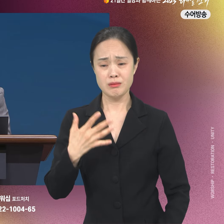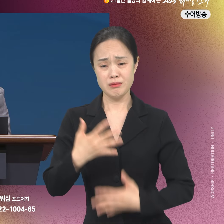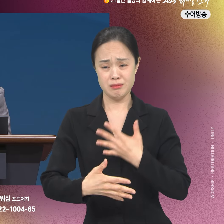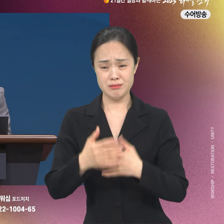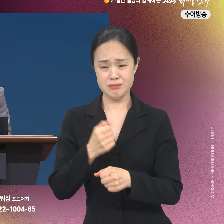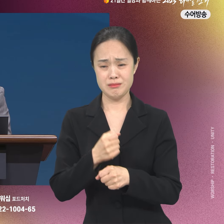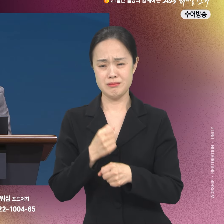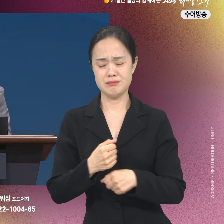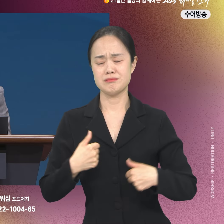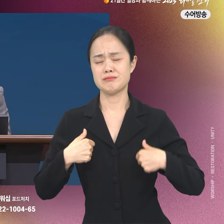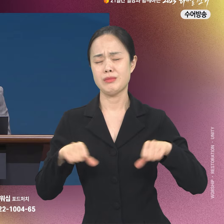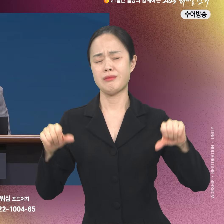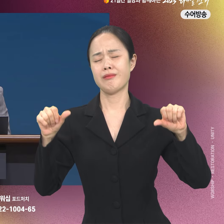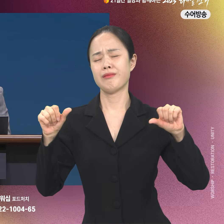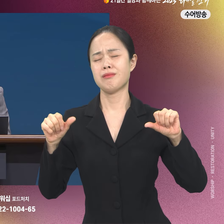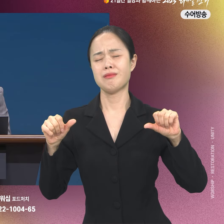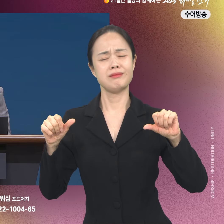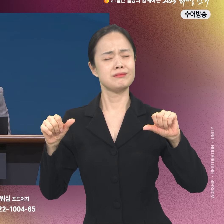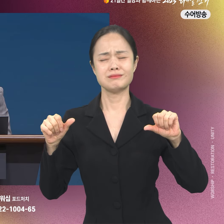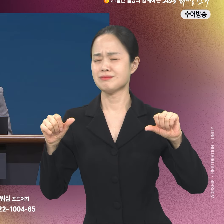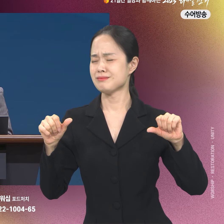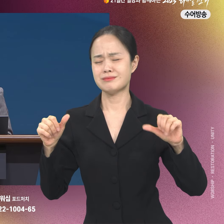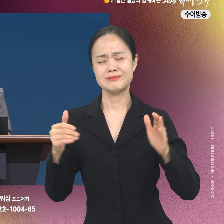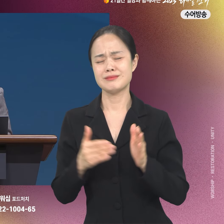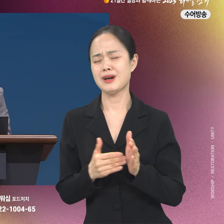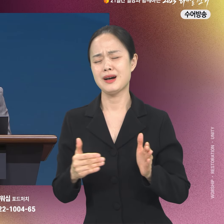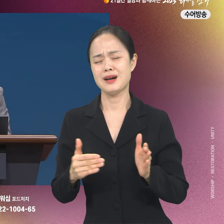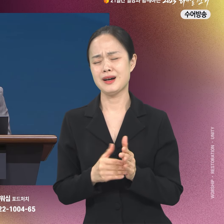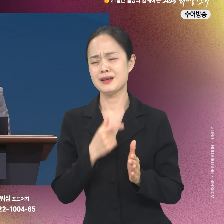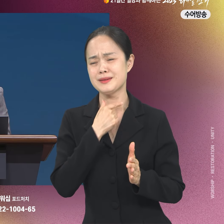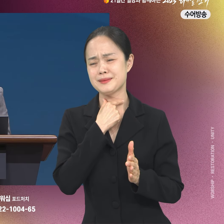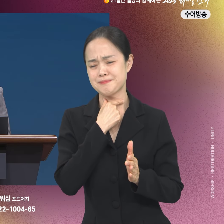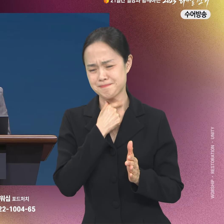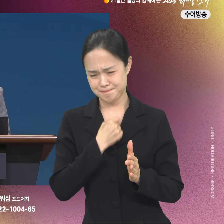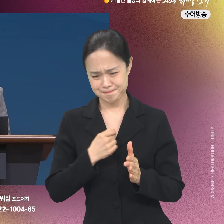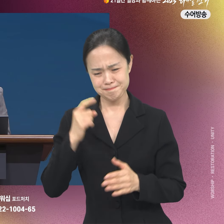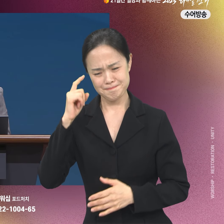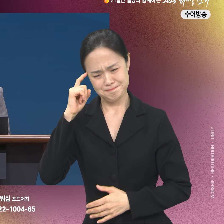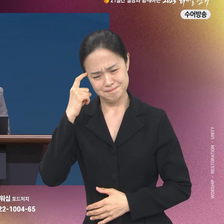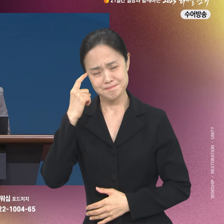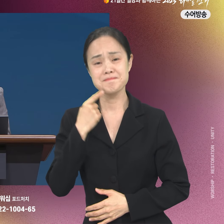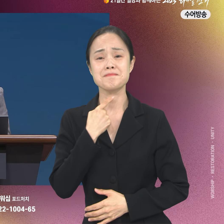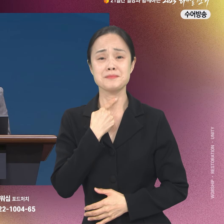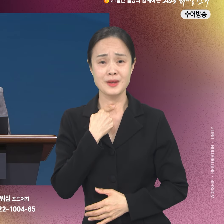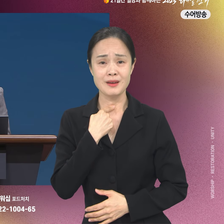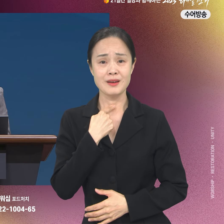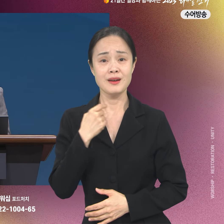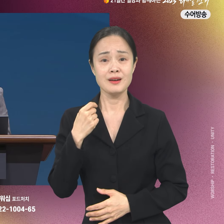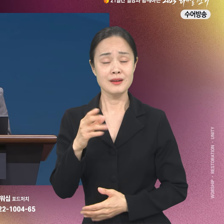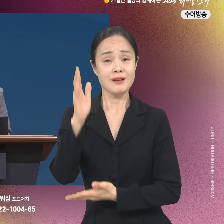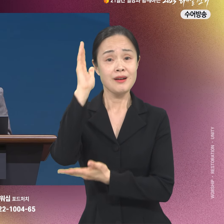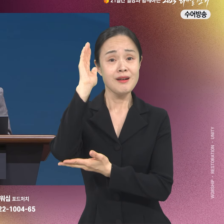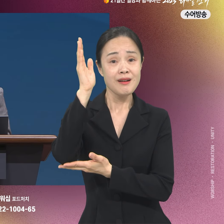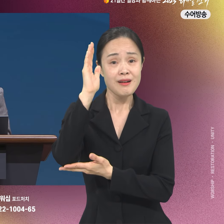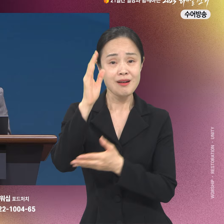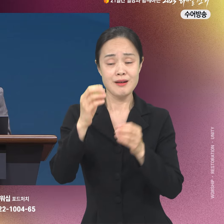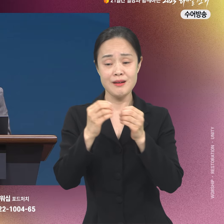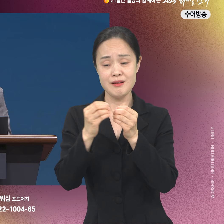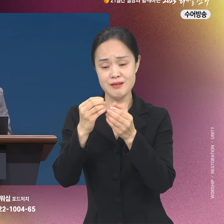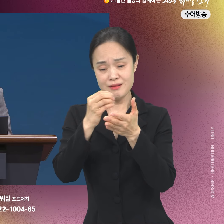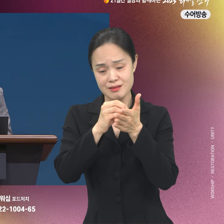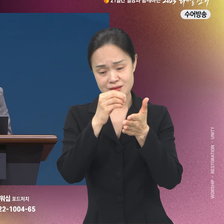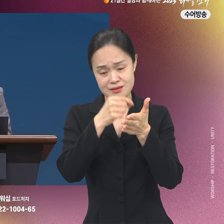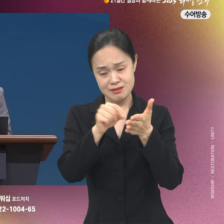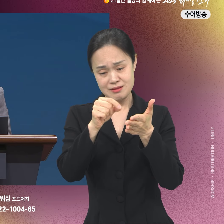같아집니다. 게다가 이제 시나리오를 직접 쓰다 보니까 신학적 오류가